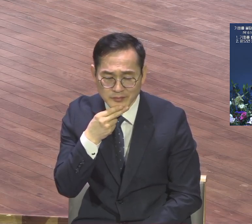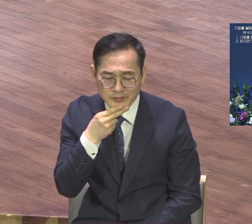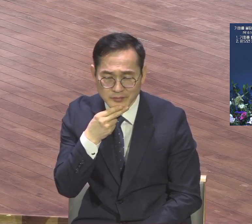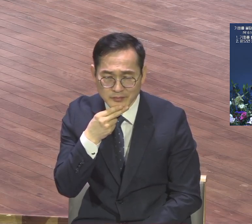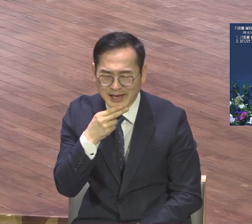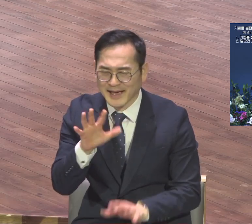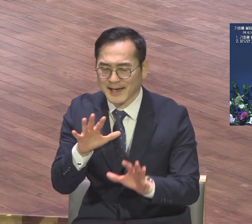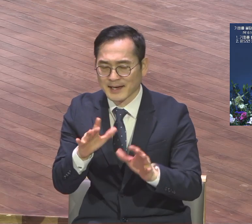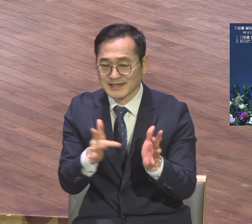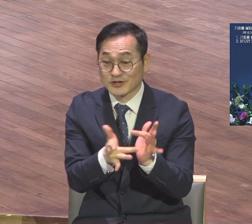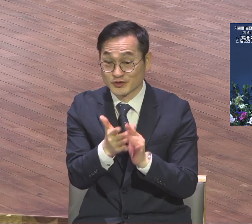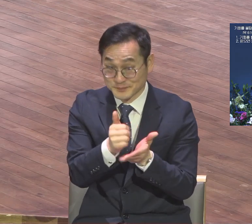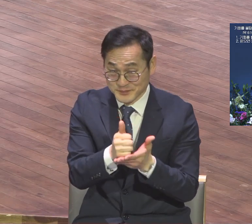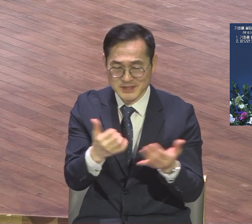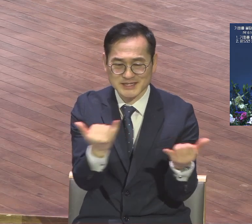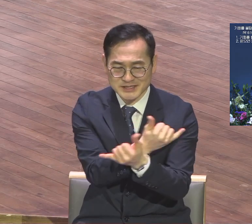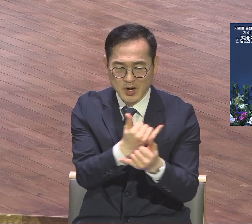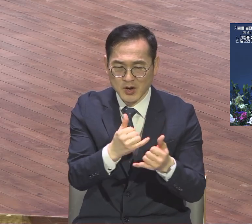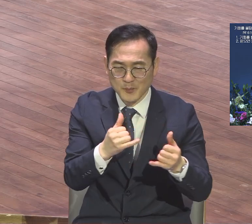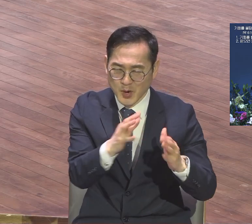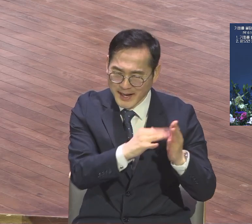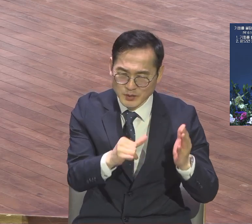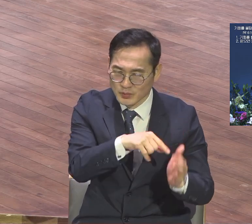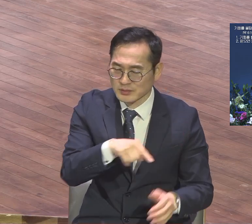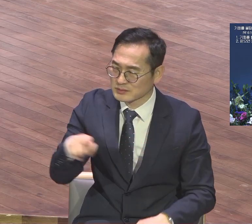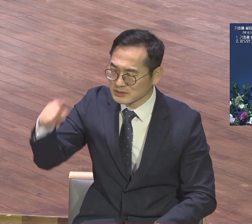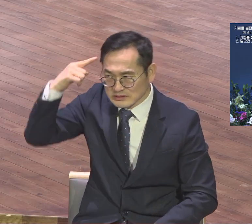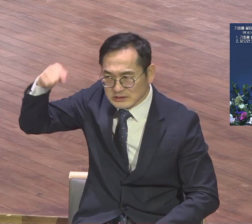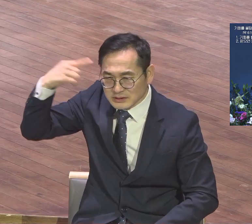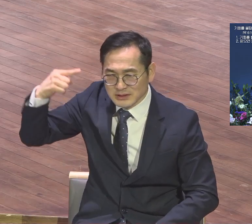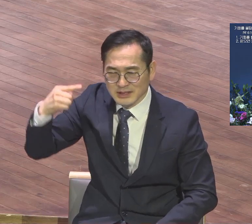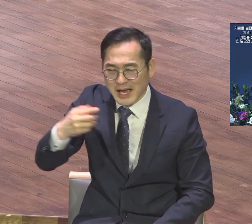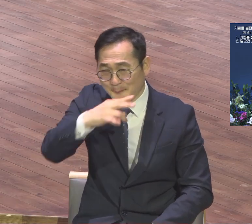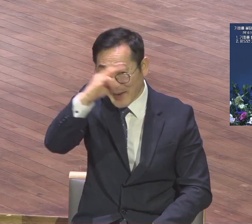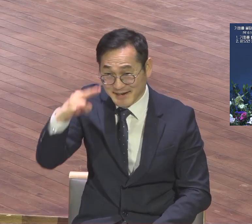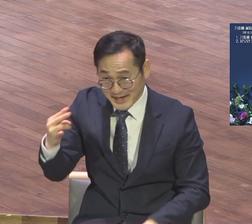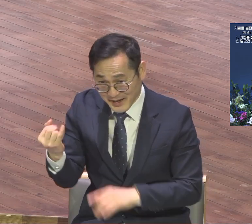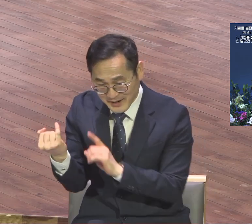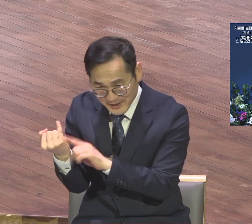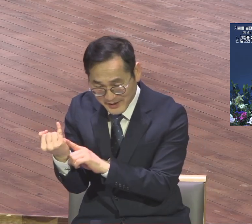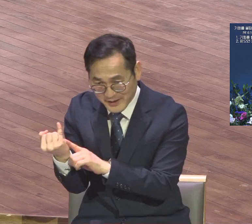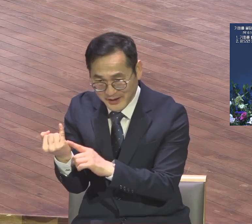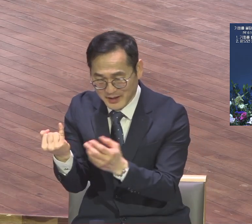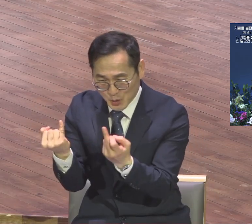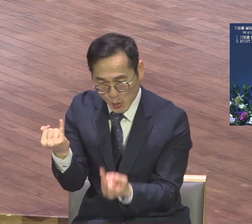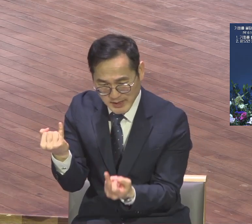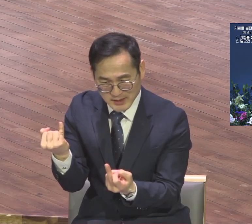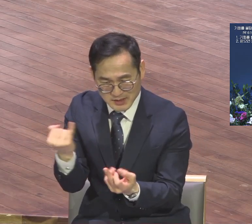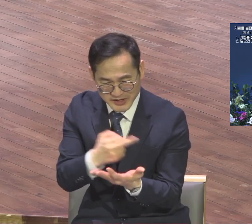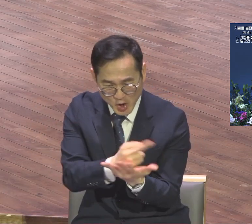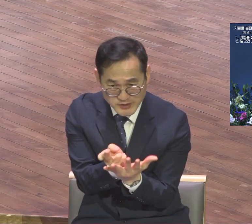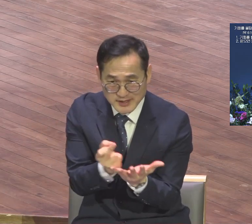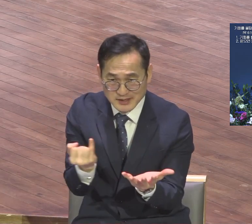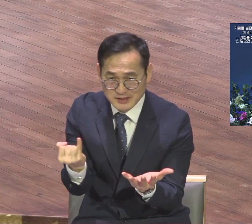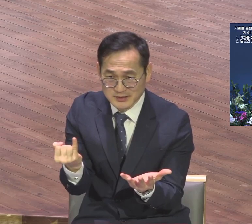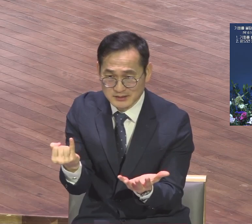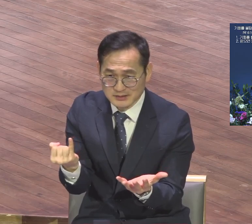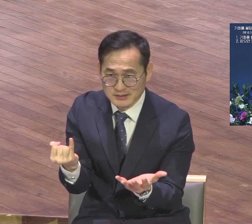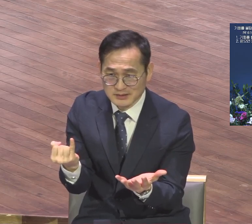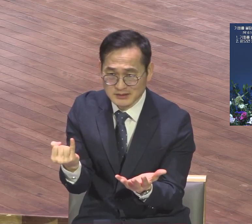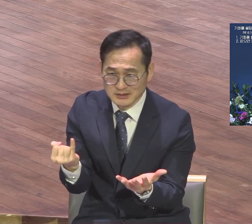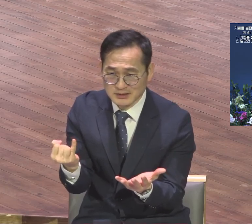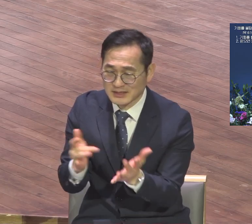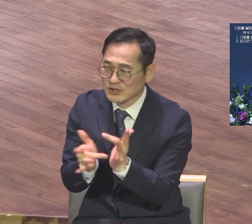미치광이 취급을 받았습니다. 31절에 보면 마리아를 비롯해서 예수님의 동생들과 누이들이 예수님이